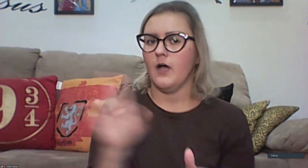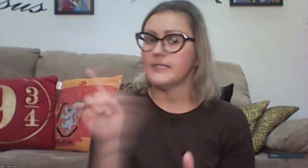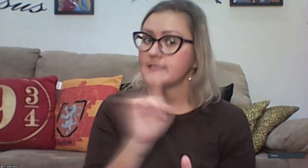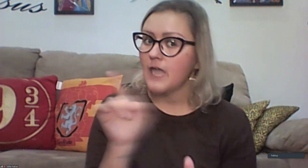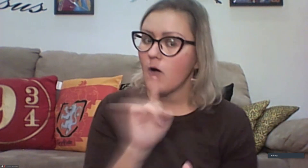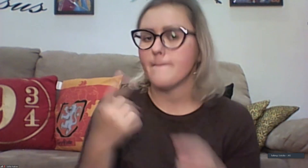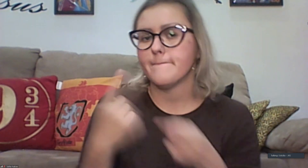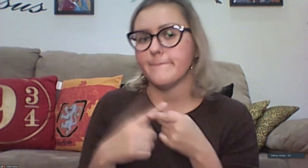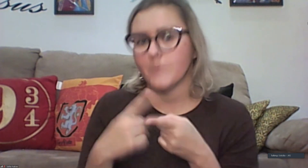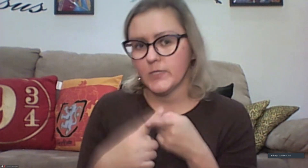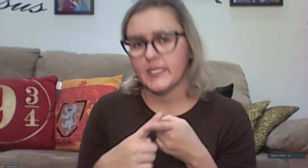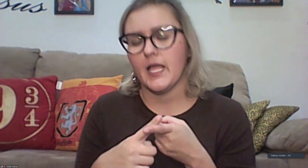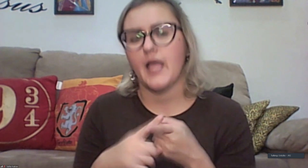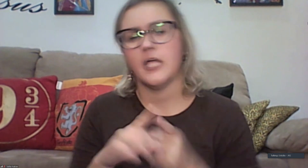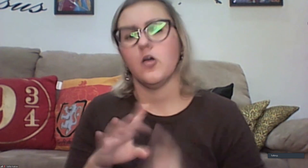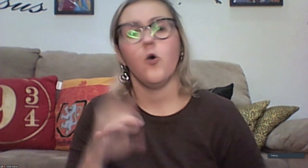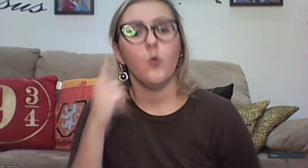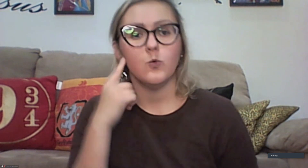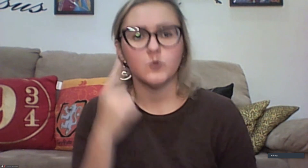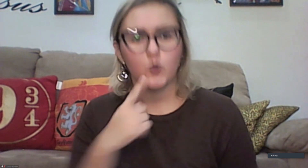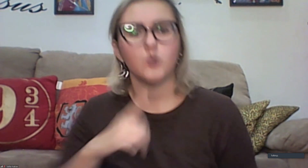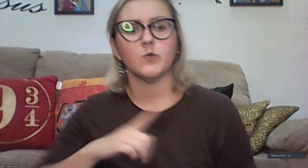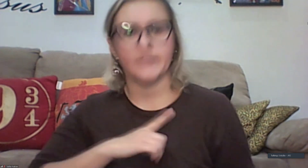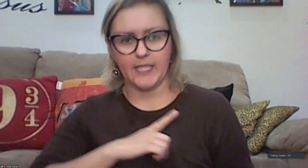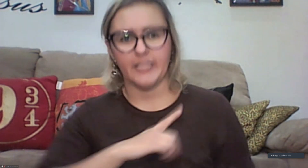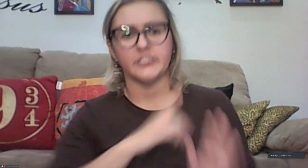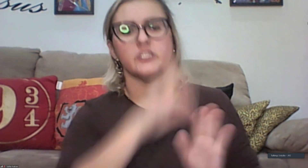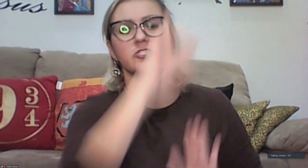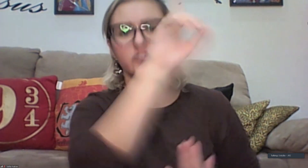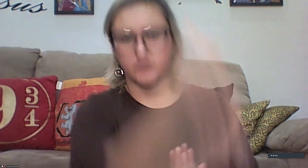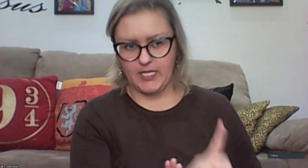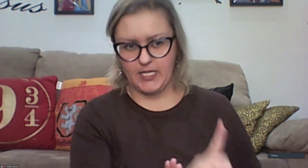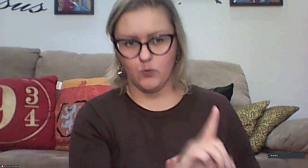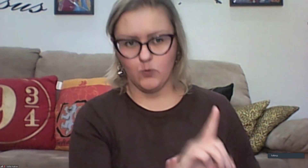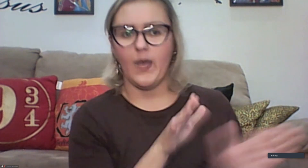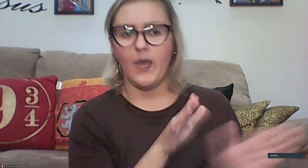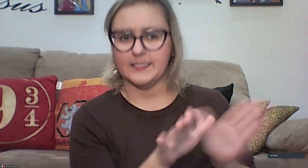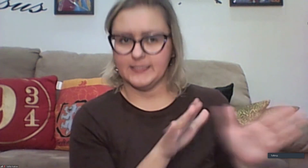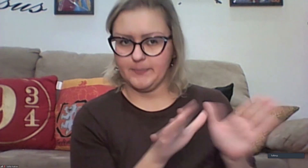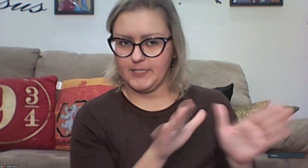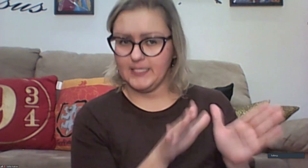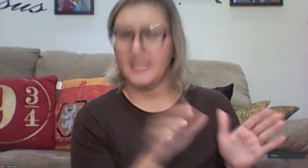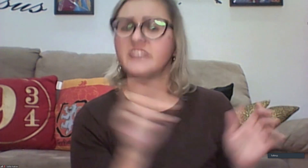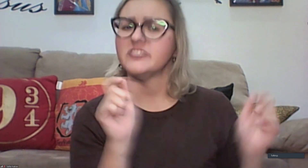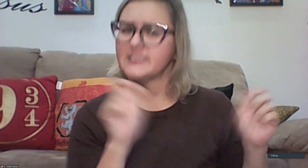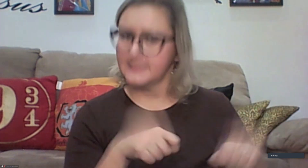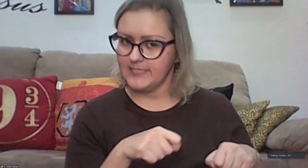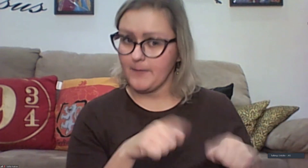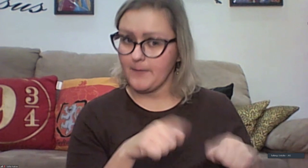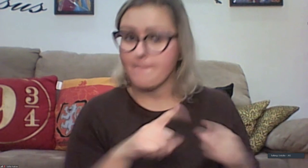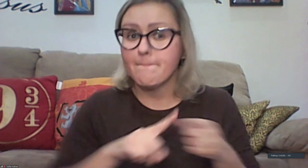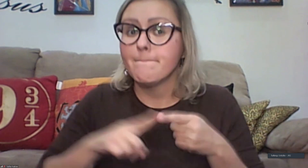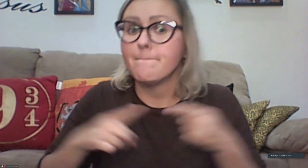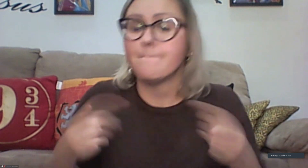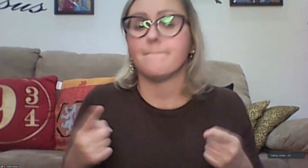acessibilidade apenas. Não. Como assim? O surdo tem sim o direito de ter acessibilidade. Isso é